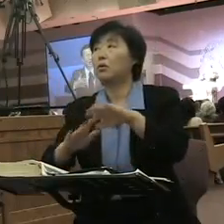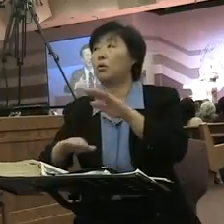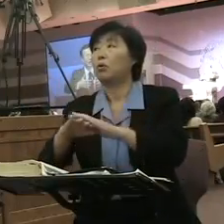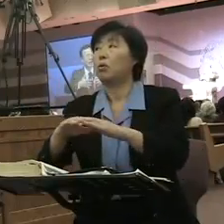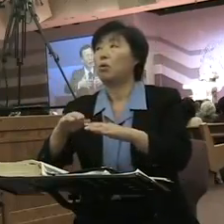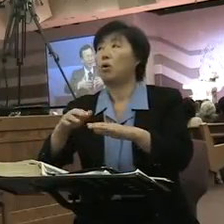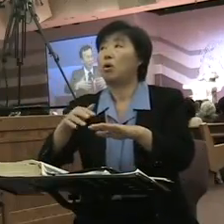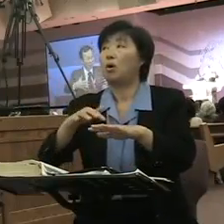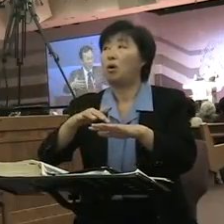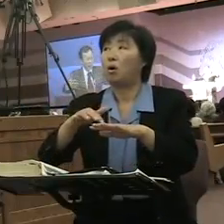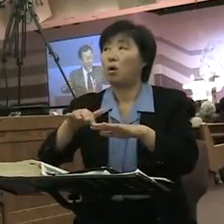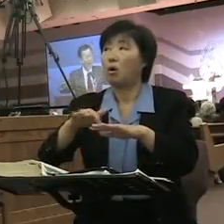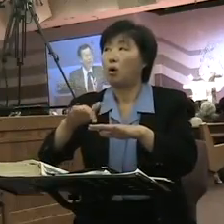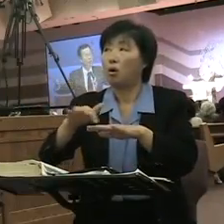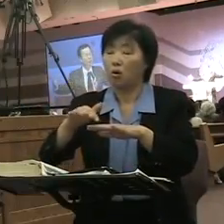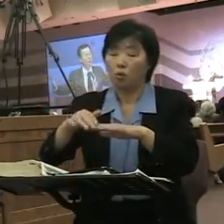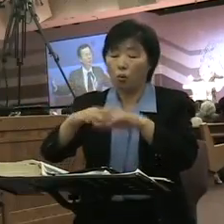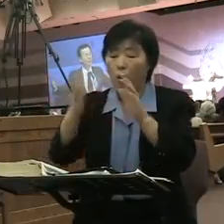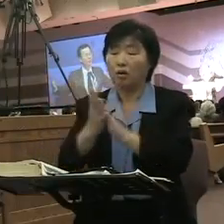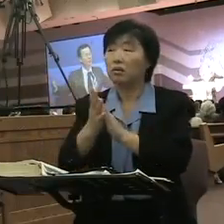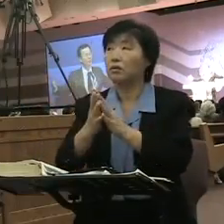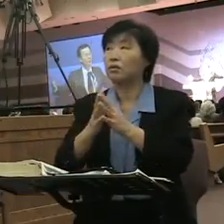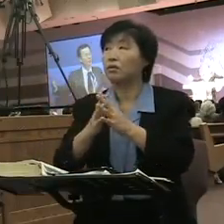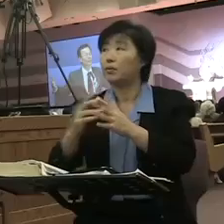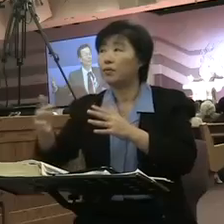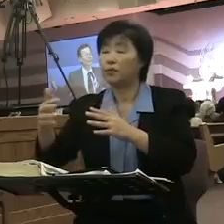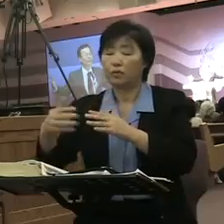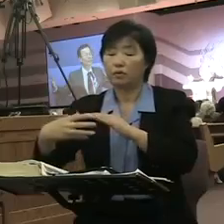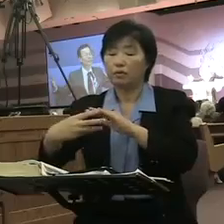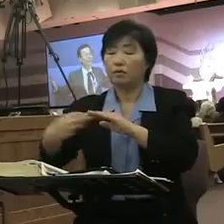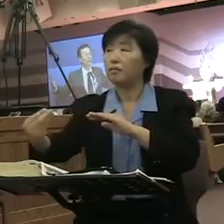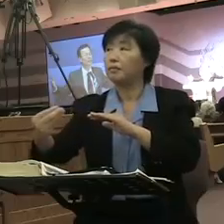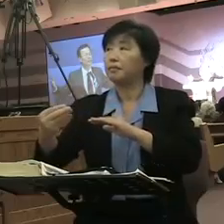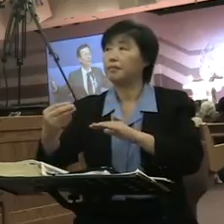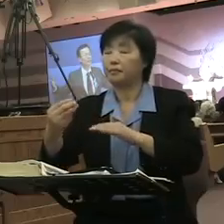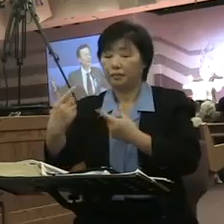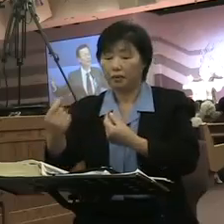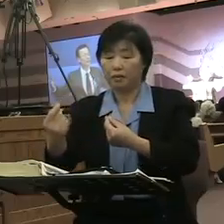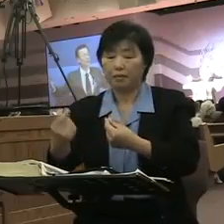손가락 사이에 완전히 빠져나가는 것이다.